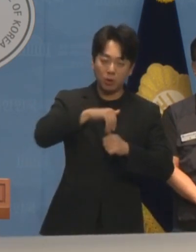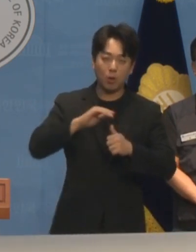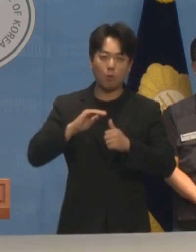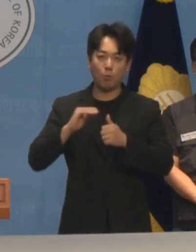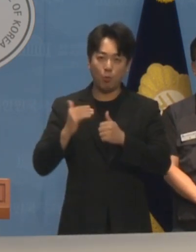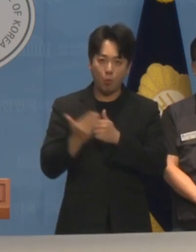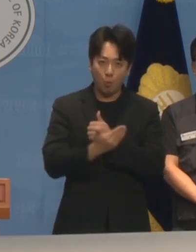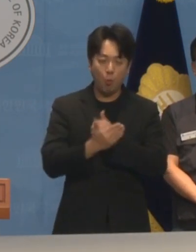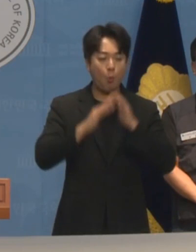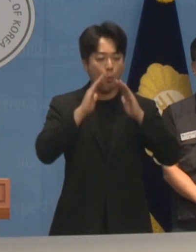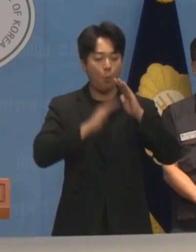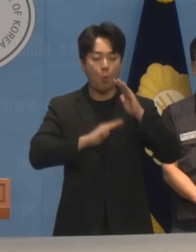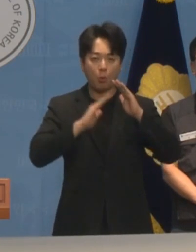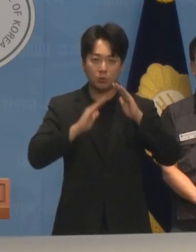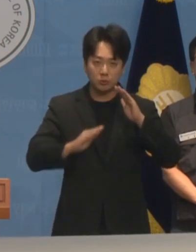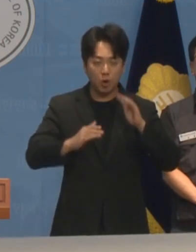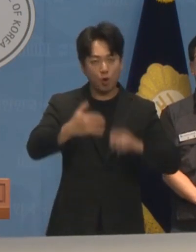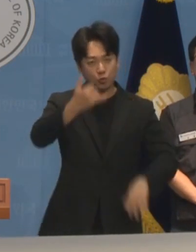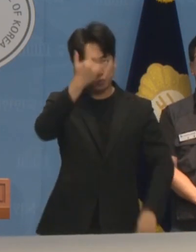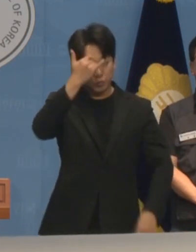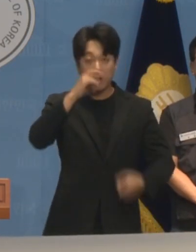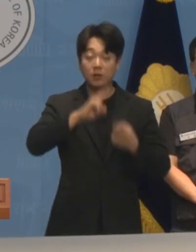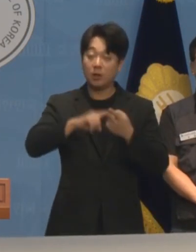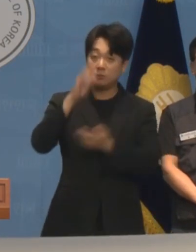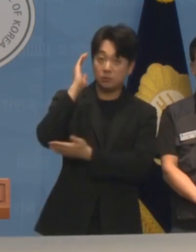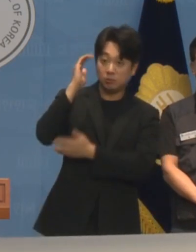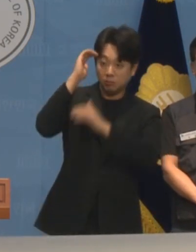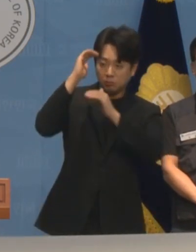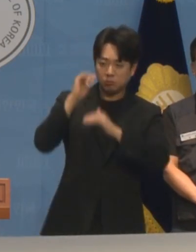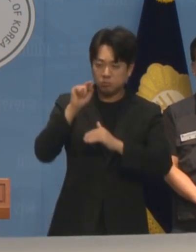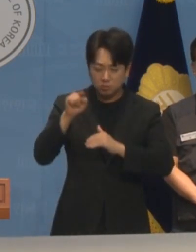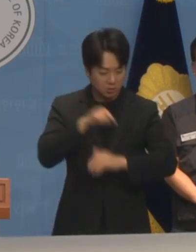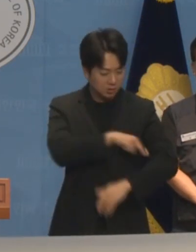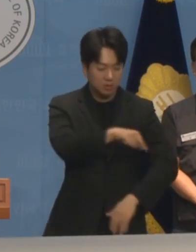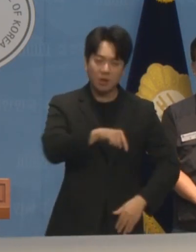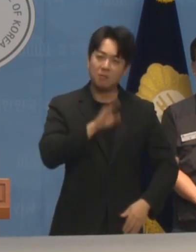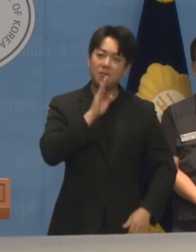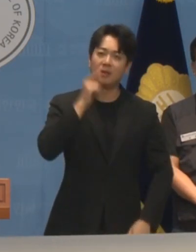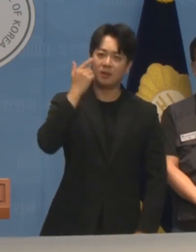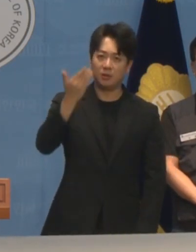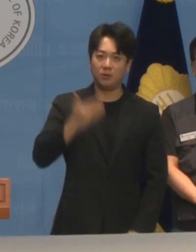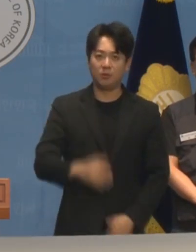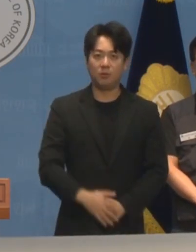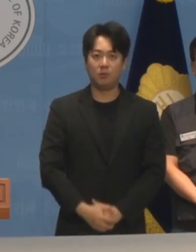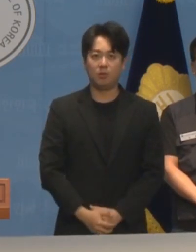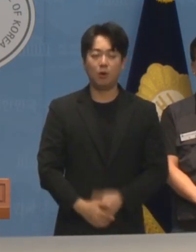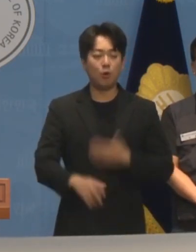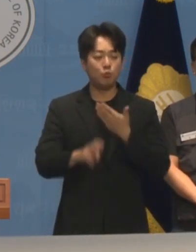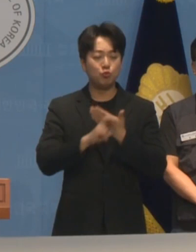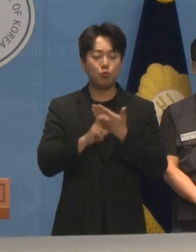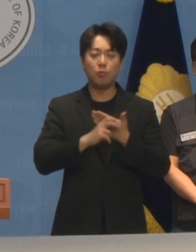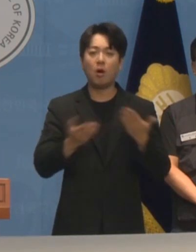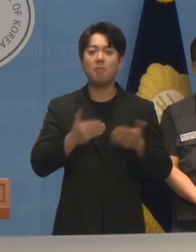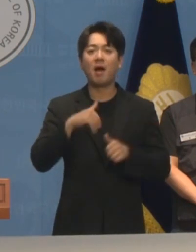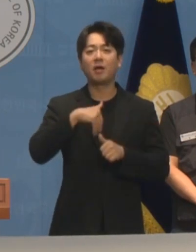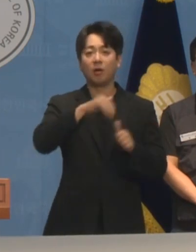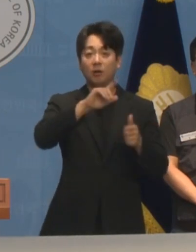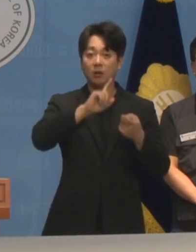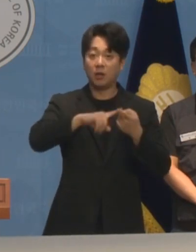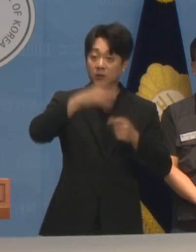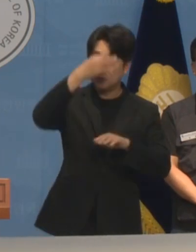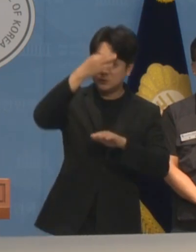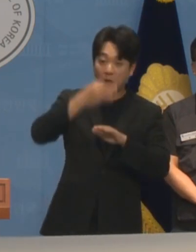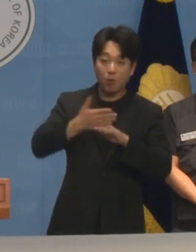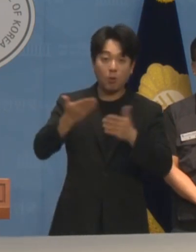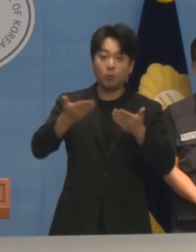통칭한 ESG 경영이 이런 것인가요? 수십 년 저질러온 불법 파견 범죄 사과 한마디 없고